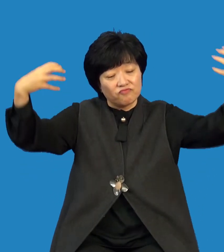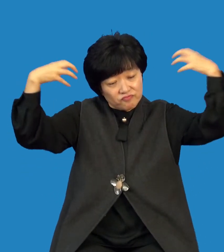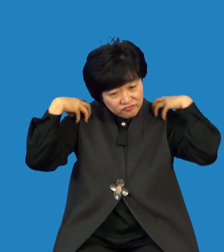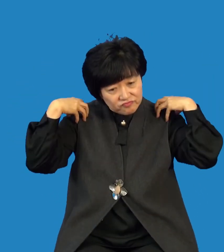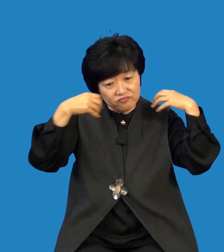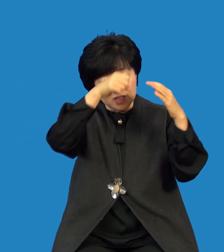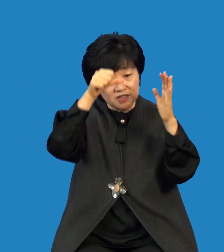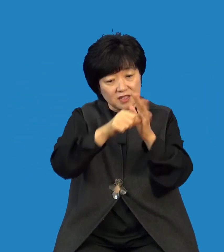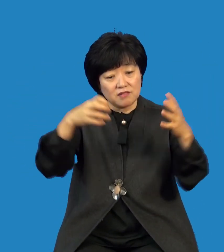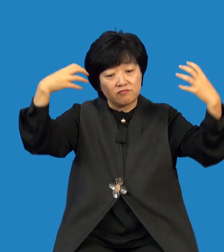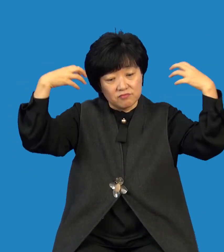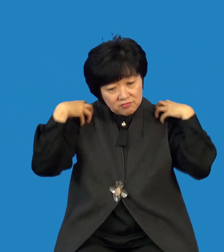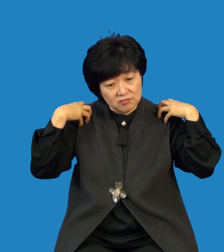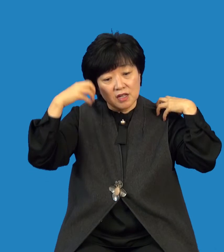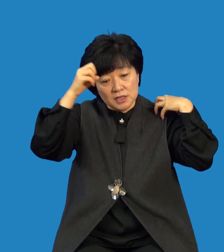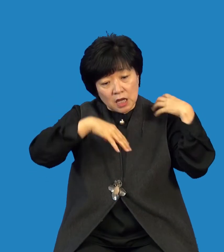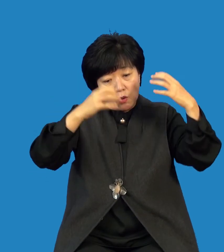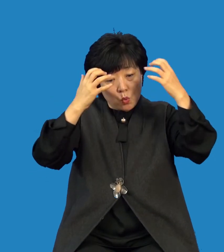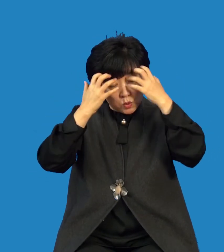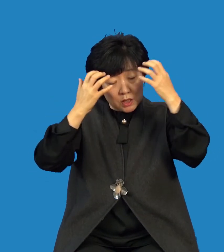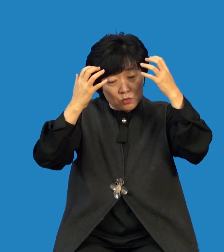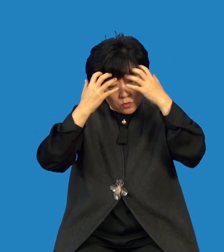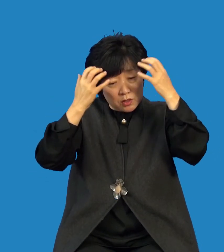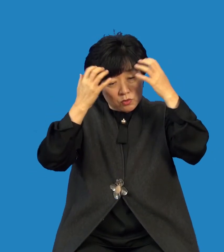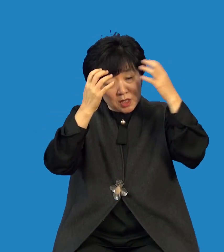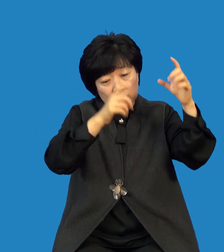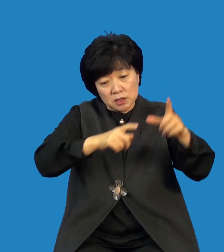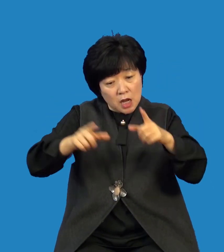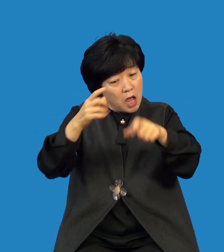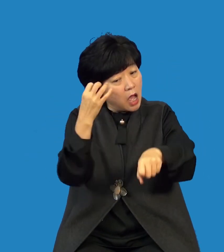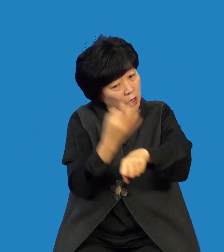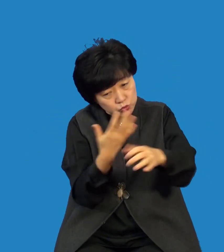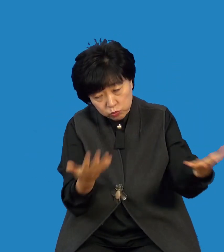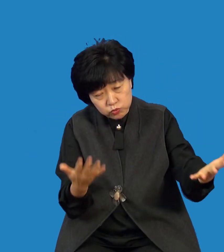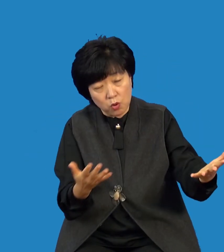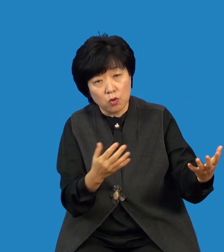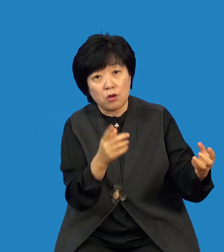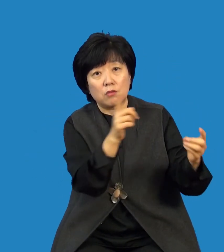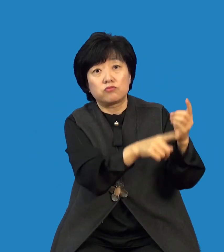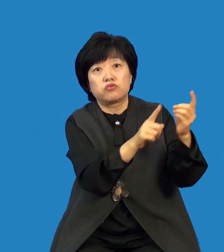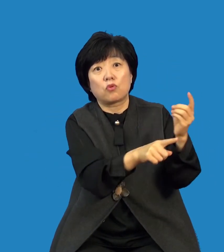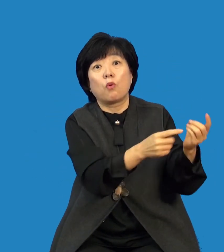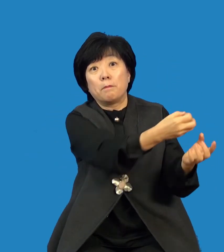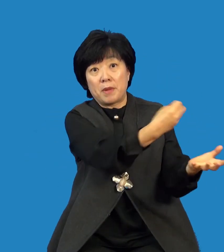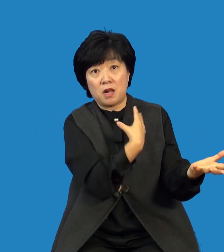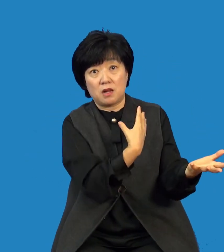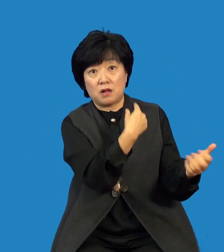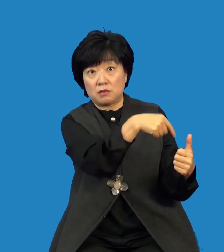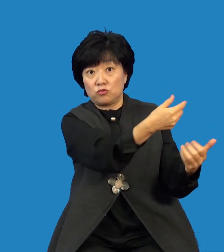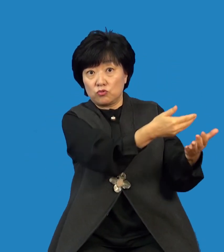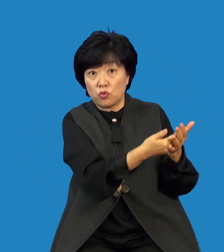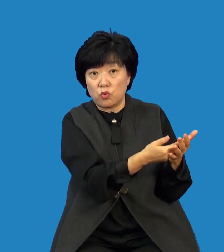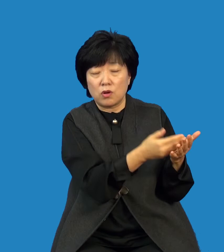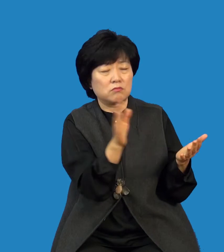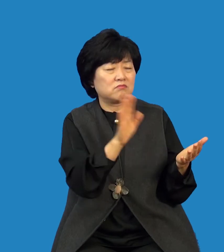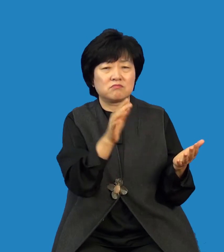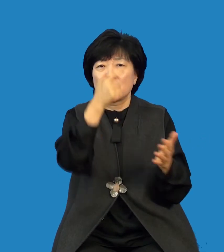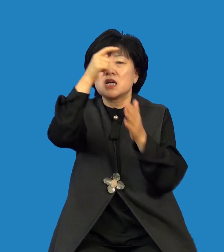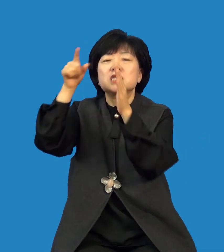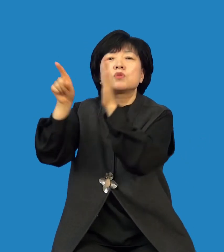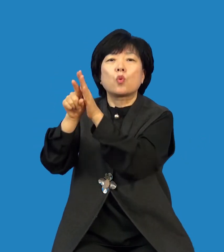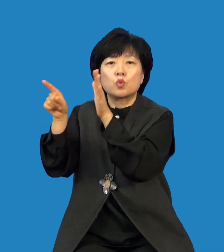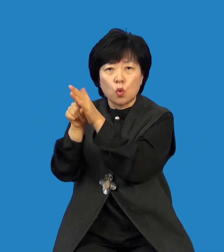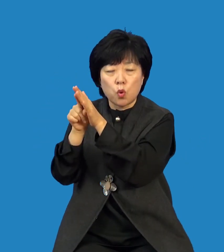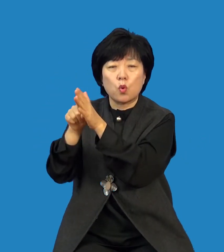우리가 창조되긴 그렇게 창조되지 않았다는 거예요. 모든 것을 하나님께서 책임지시도록 창조됐다는 거예요. 모든 것을 하나님의